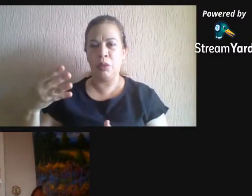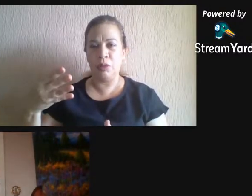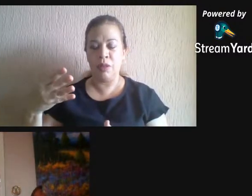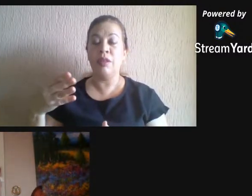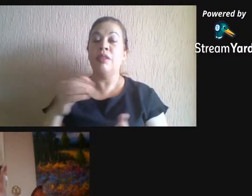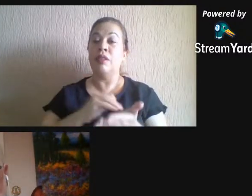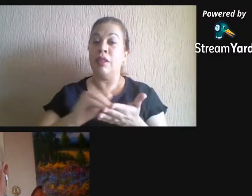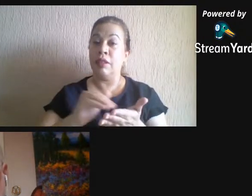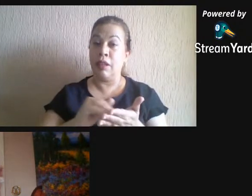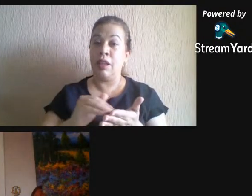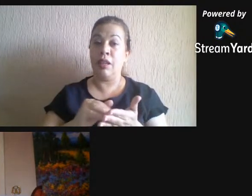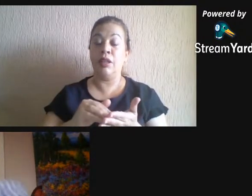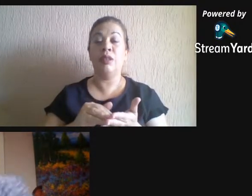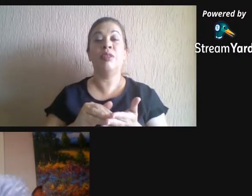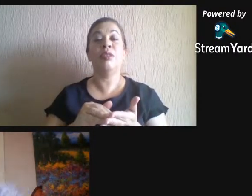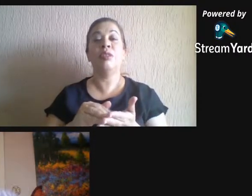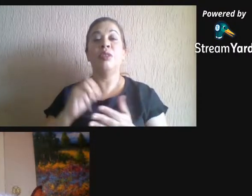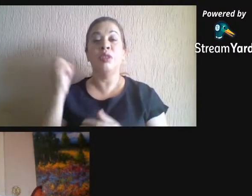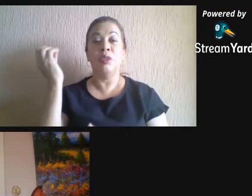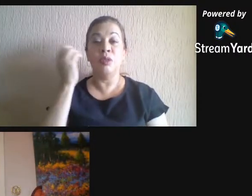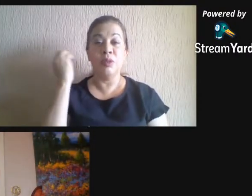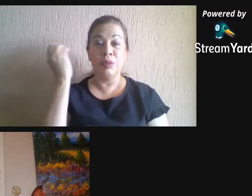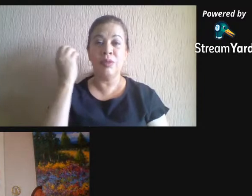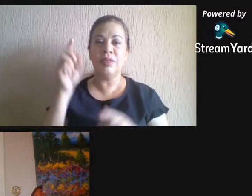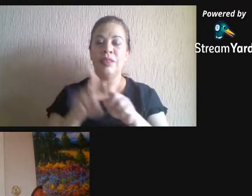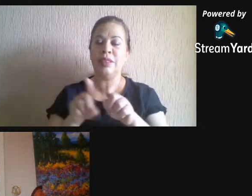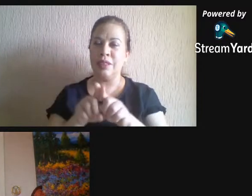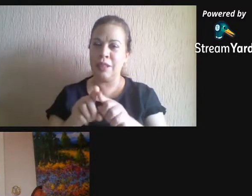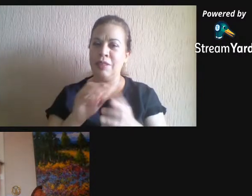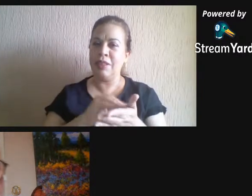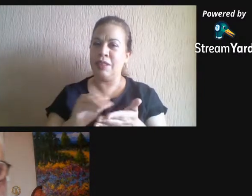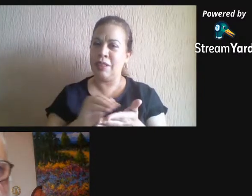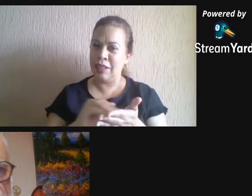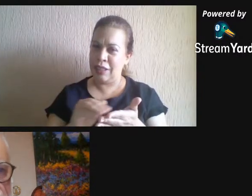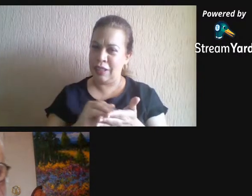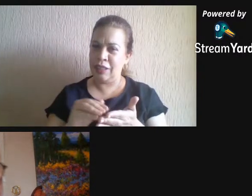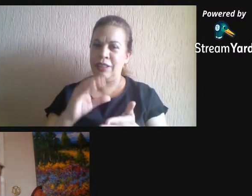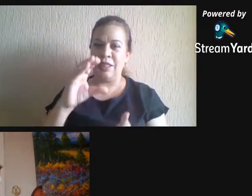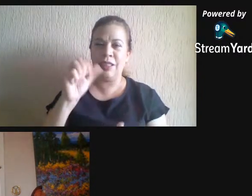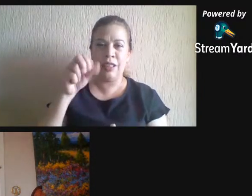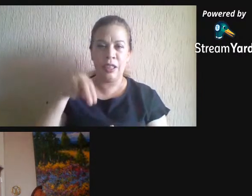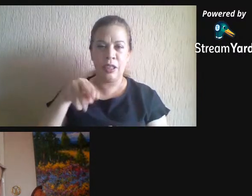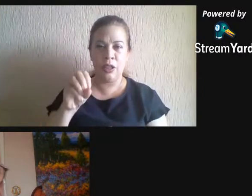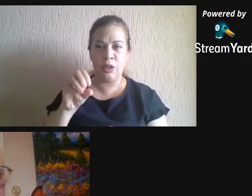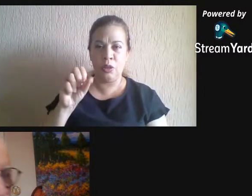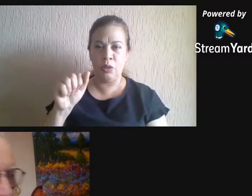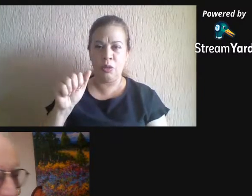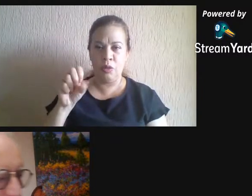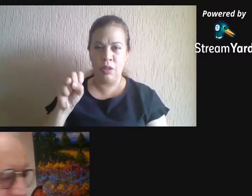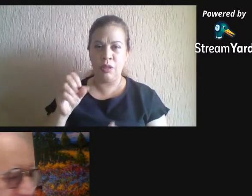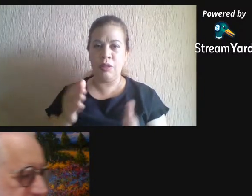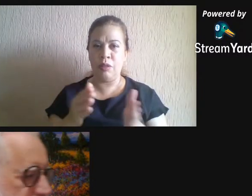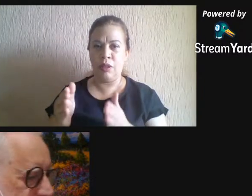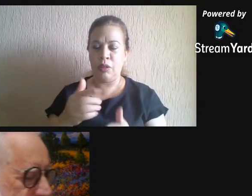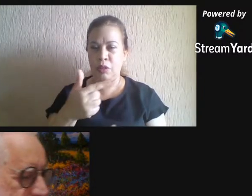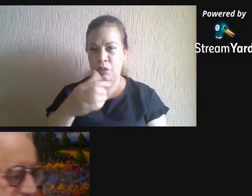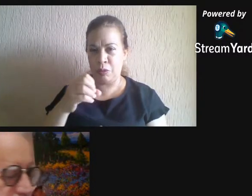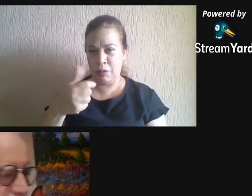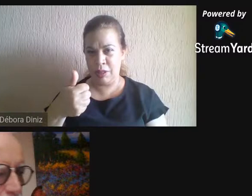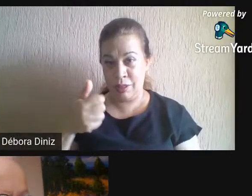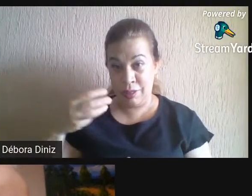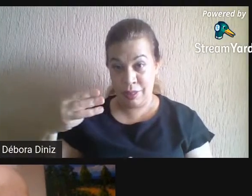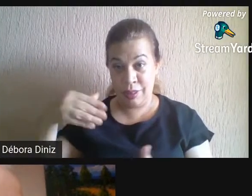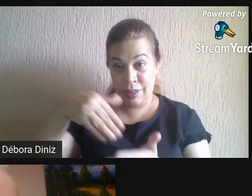e também foi secretário de Educação do município de Canoas, Rio Grande do Sul, entre 2013 e 2016. Então, o